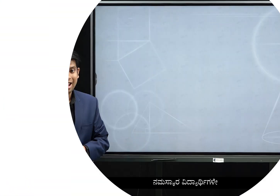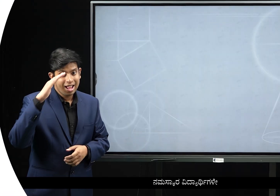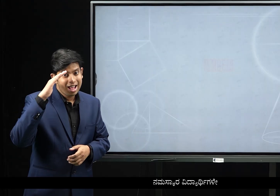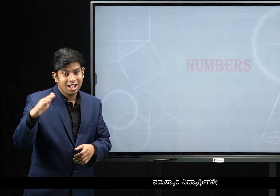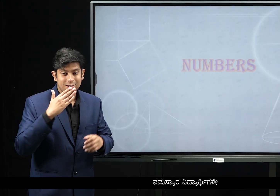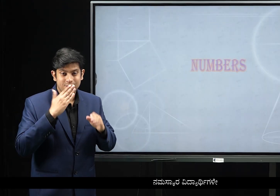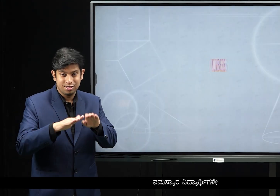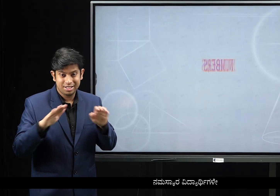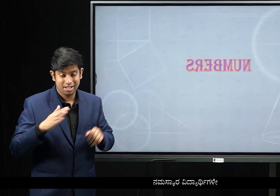ನಮಸ್ಕಾರ ವಿದ್ಯಾರ್ಥಿಗಳೇ.